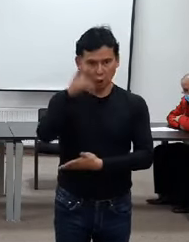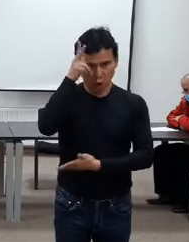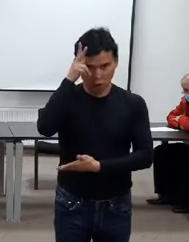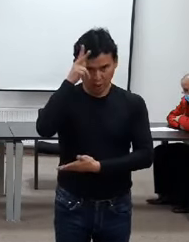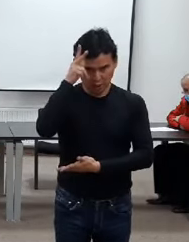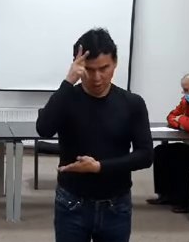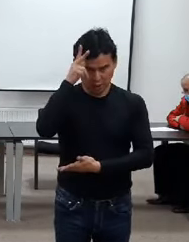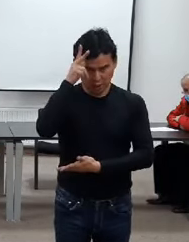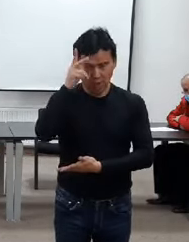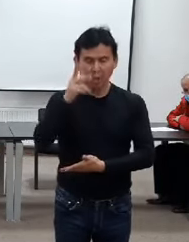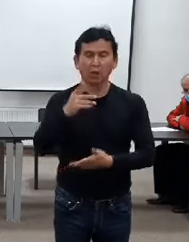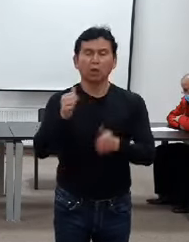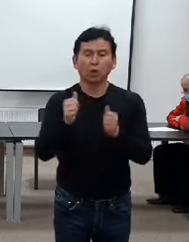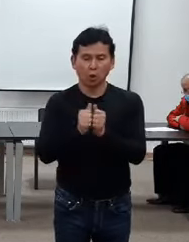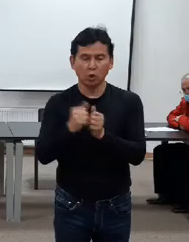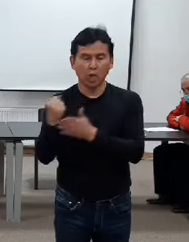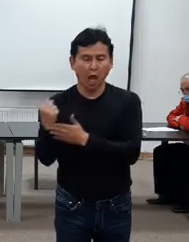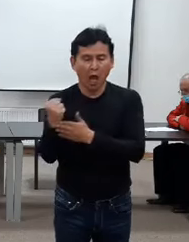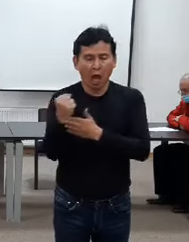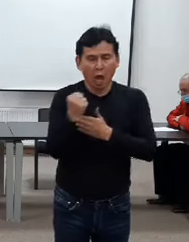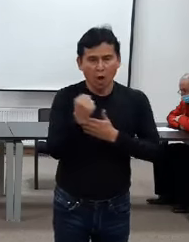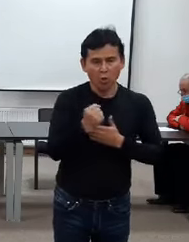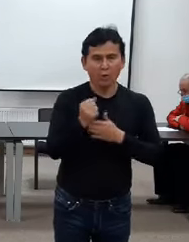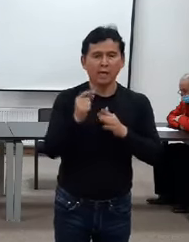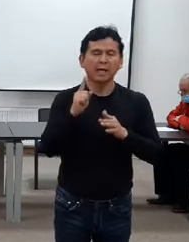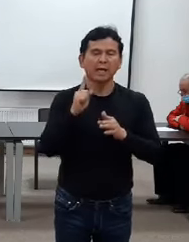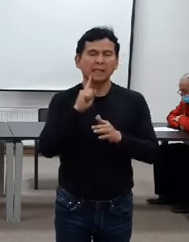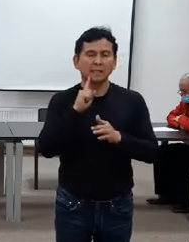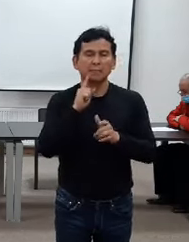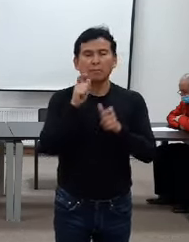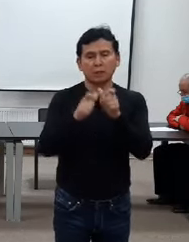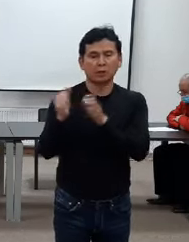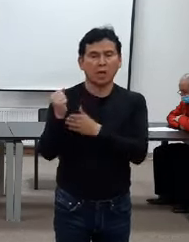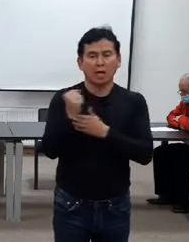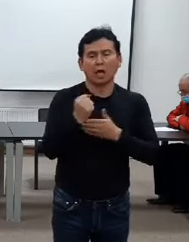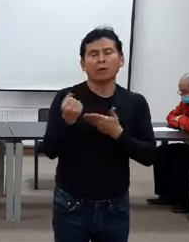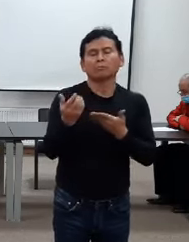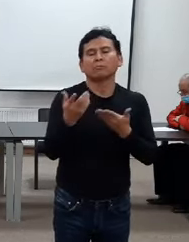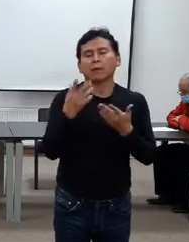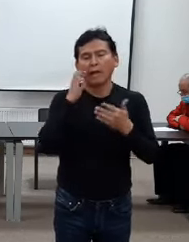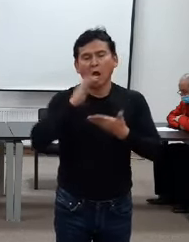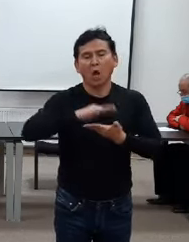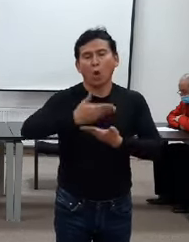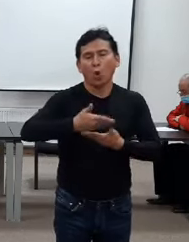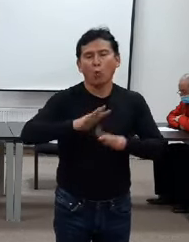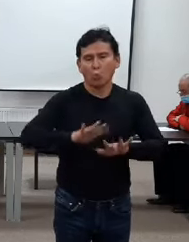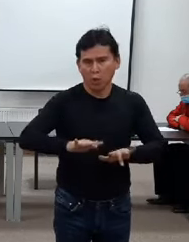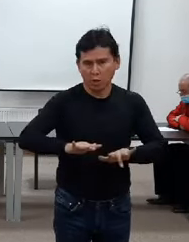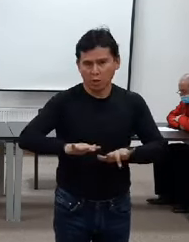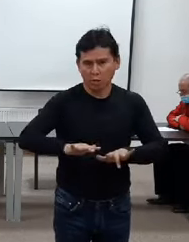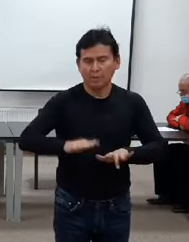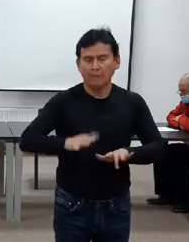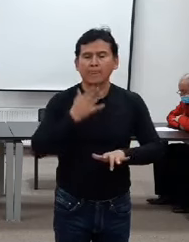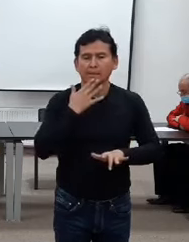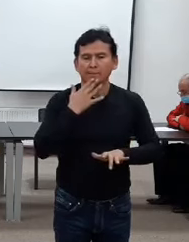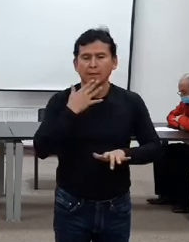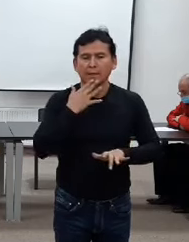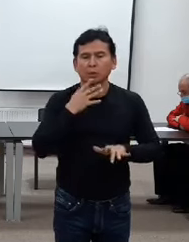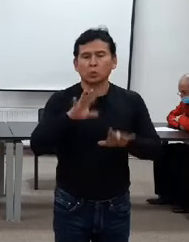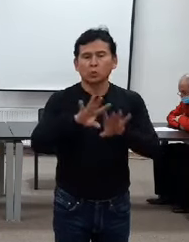respectivo resguardo y orden para poder recibir estos computadores, los cuales además van acompañados de